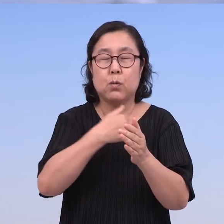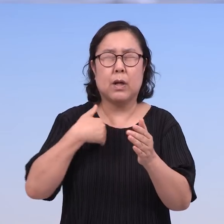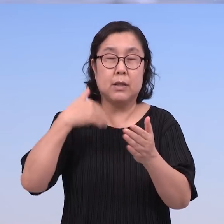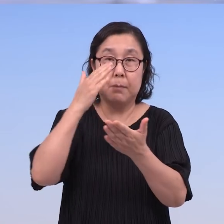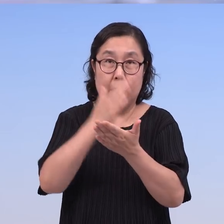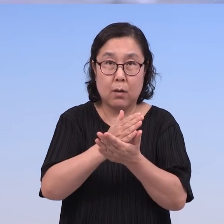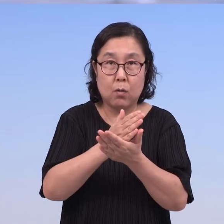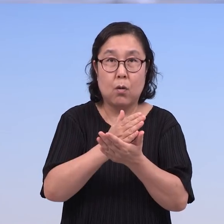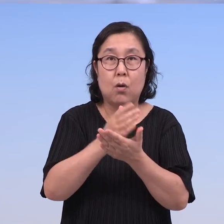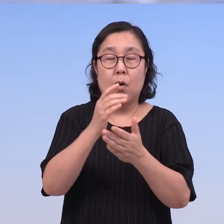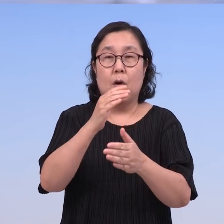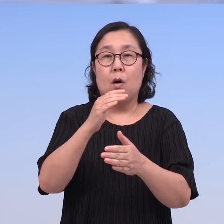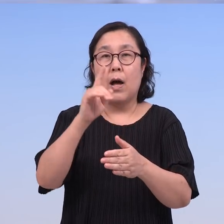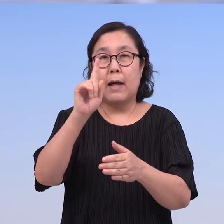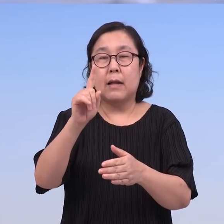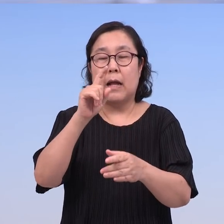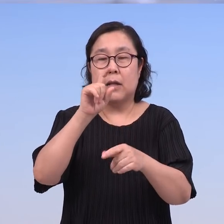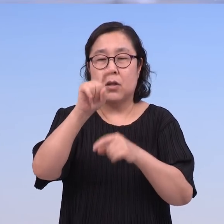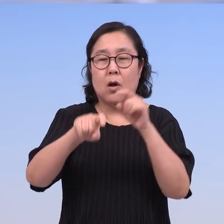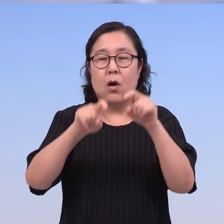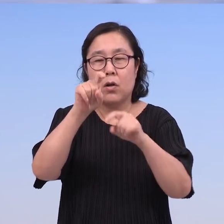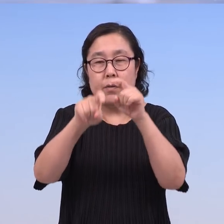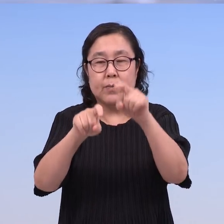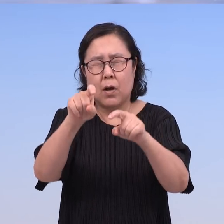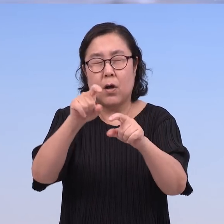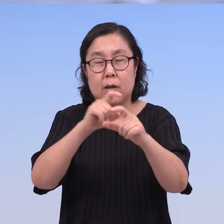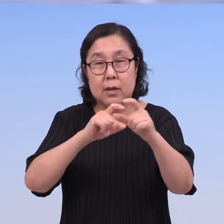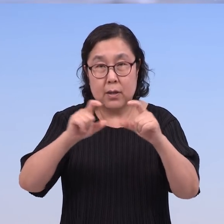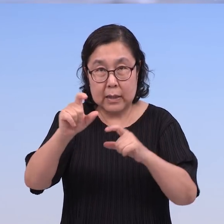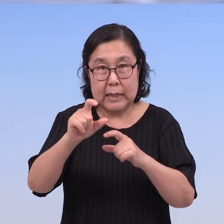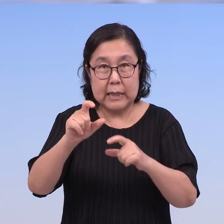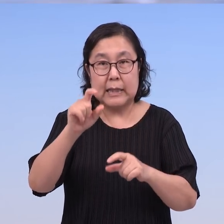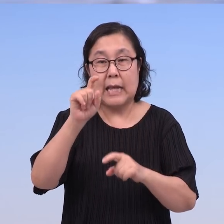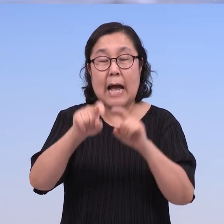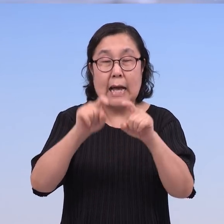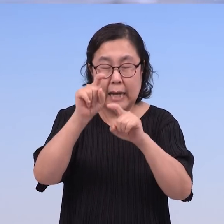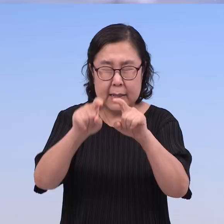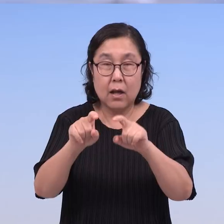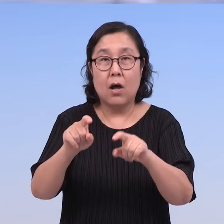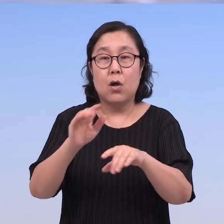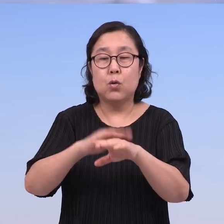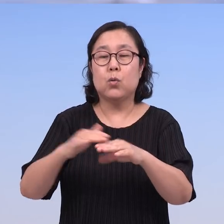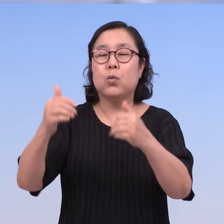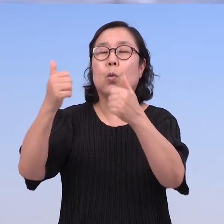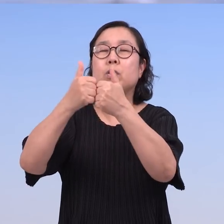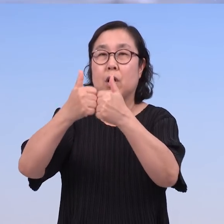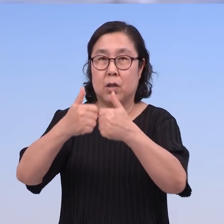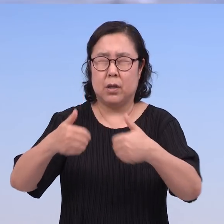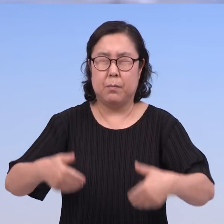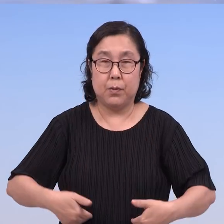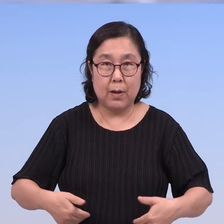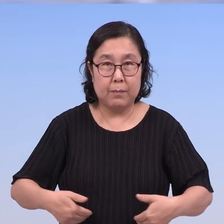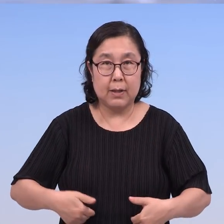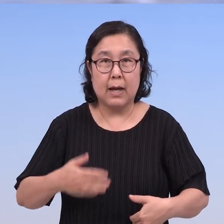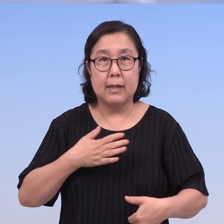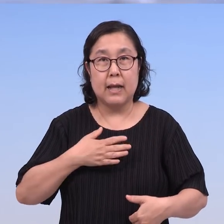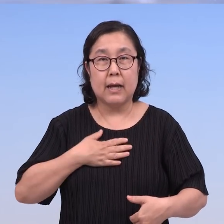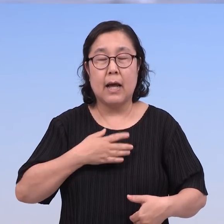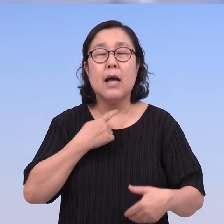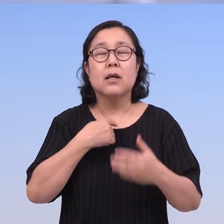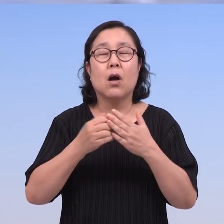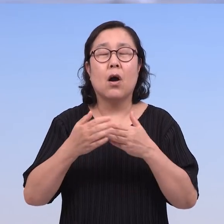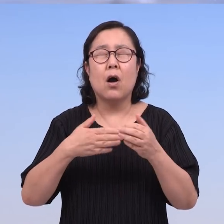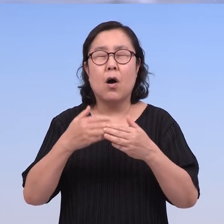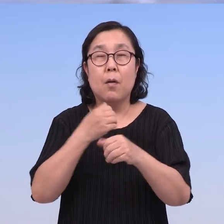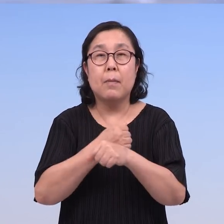한 걸음 더 나아가서 도전하자는 거예요. 그래서 뭐 살려달라 살려달라 이런 소리만 하는 게 아니라, 하나님 내가 겪고 있는